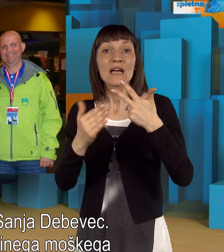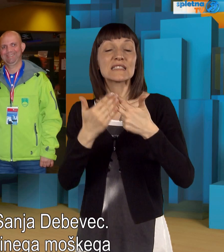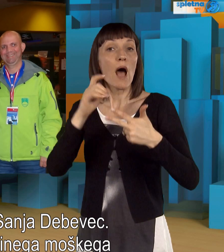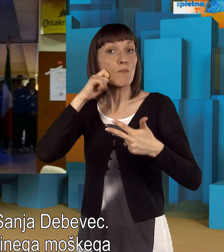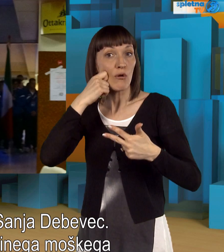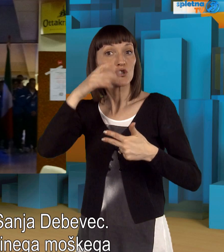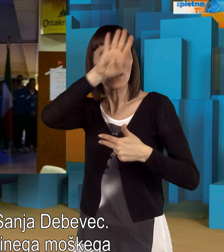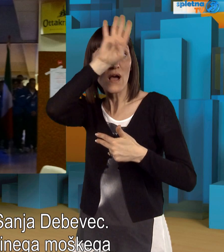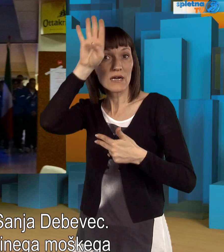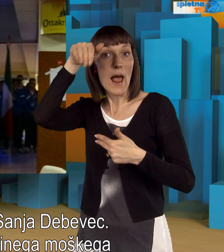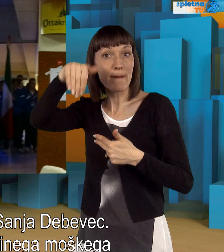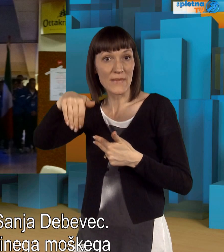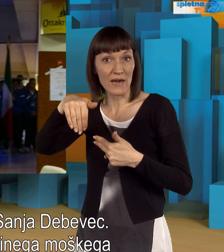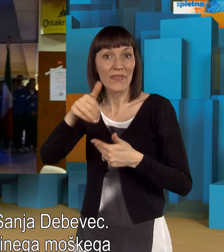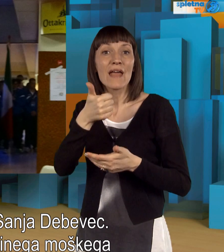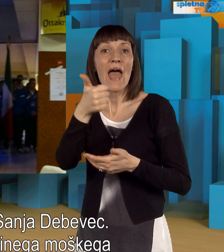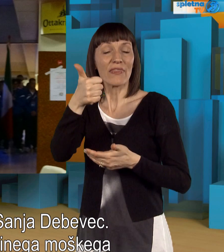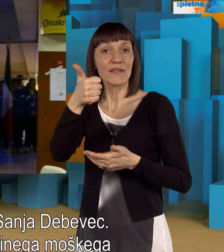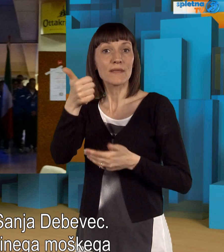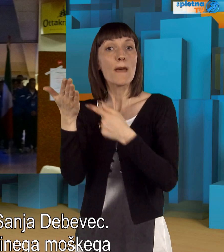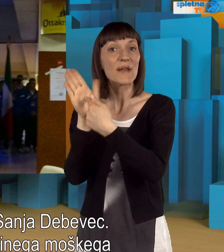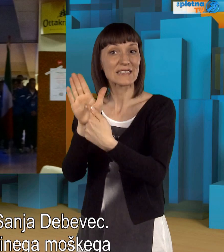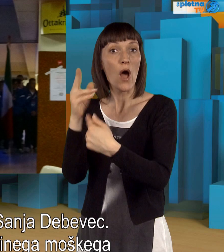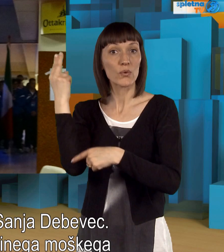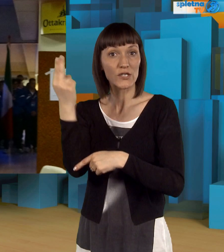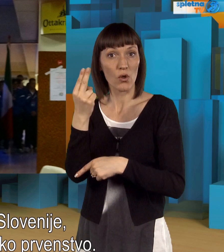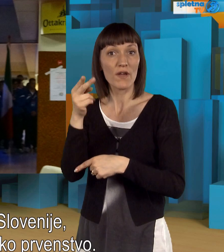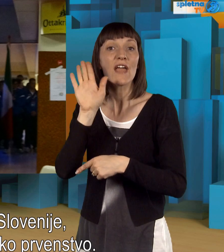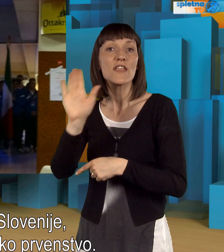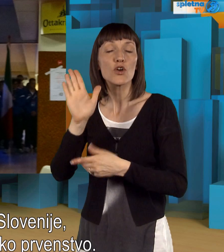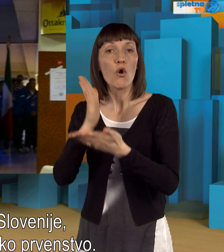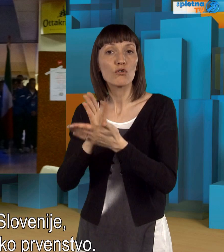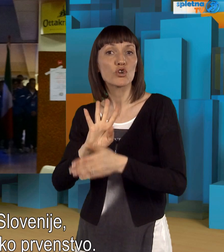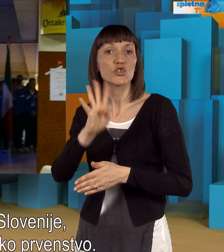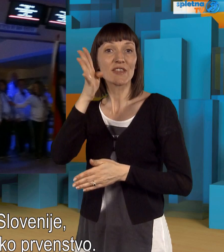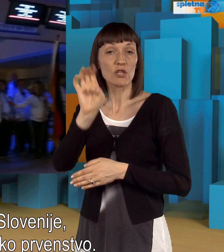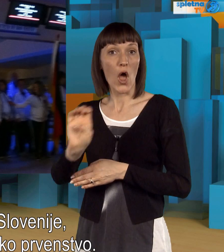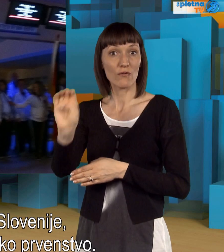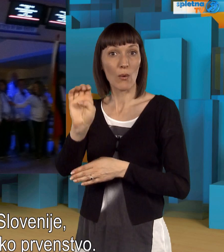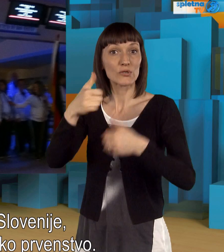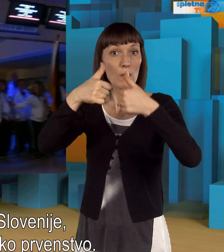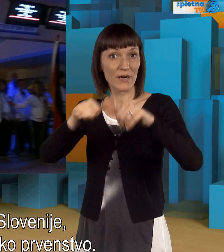Za Milana Kralja, edinega moškega predstavnika Slovenije, je to četrto evropsko prvenstvo.